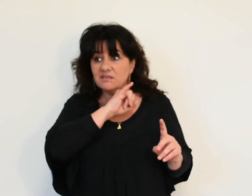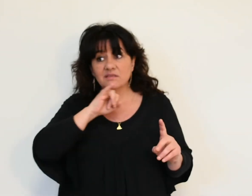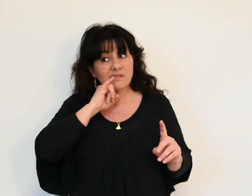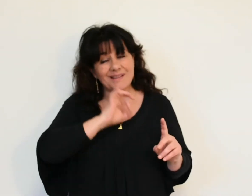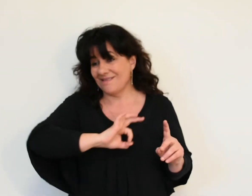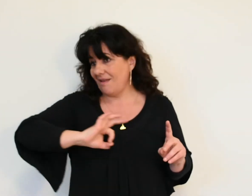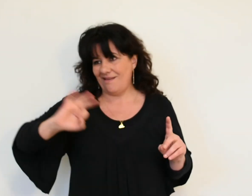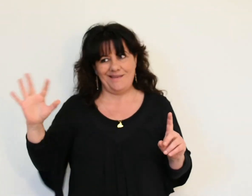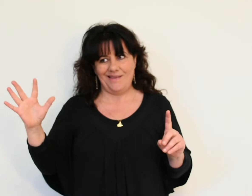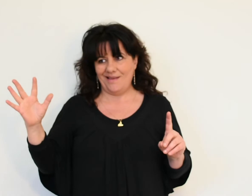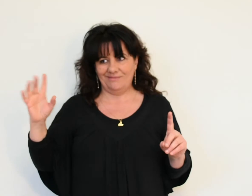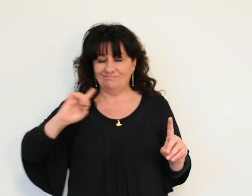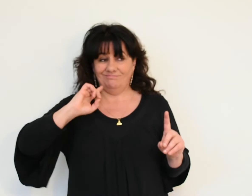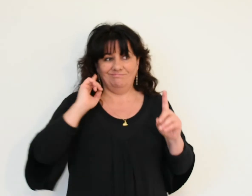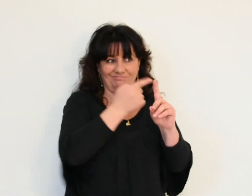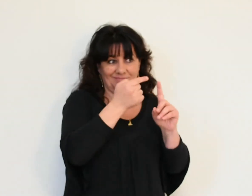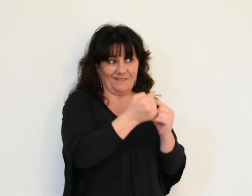mais bien dans la ville de Sarepta,